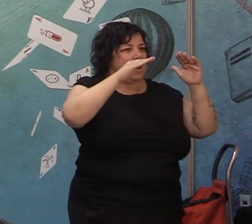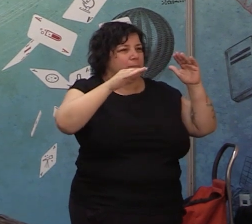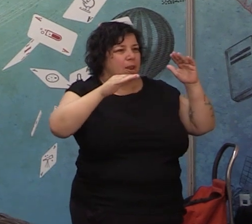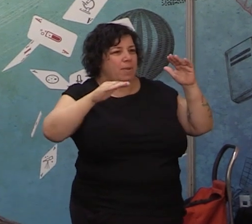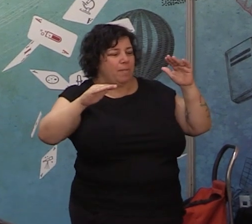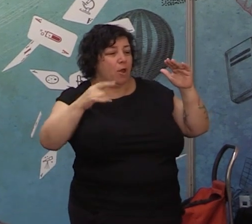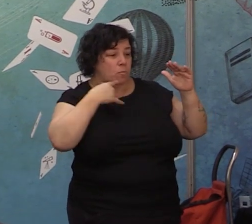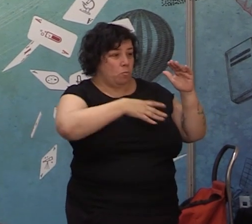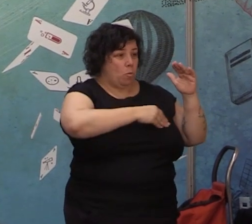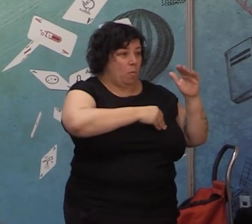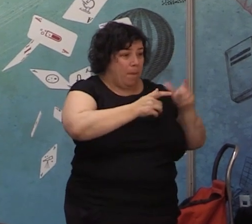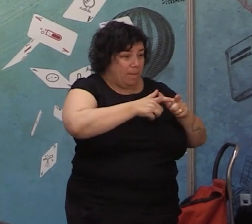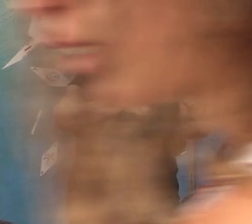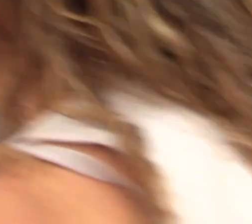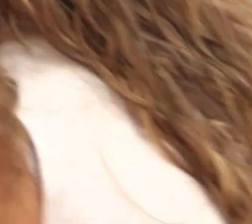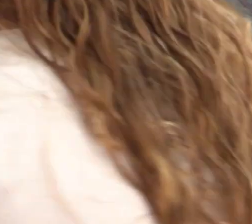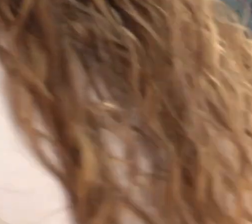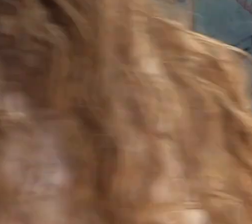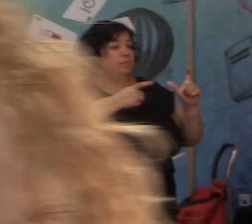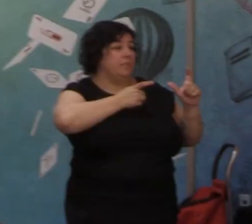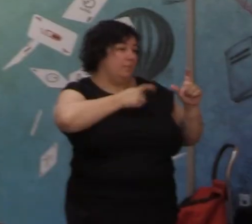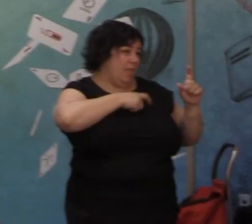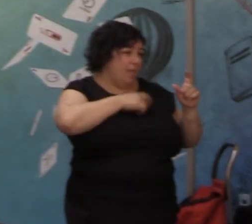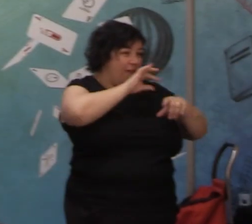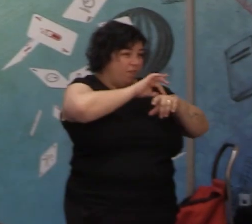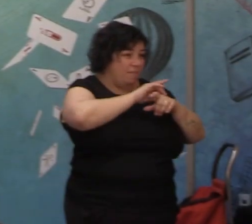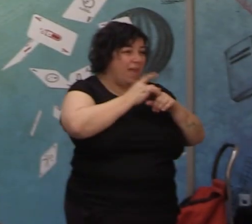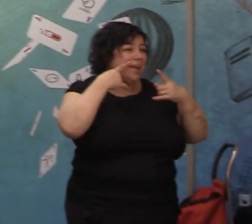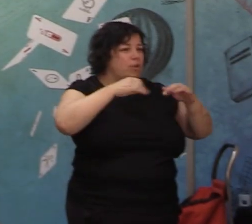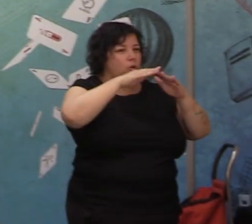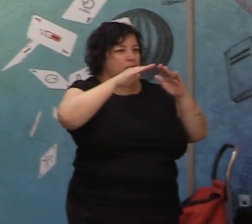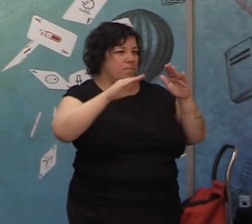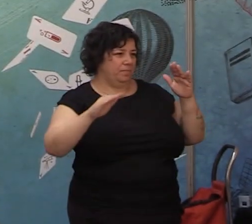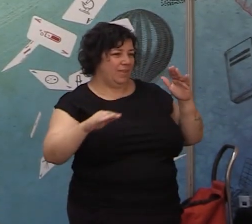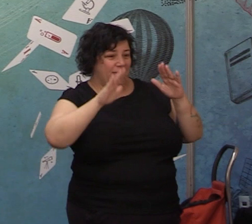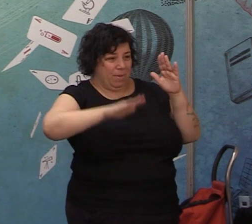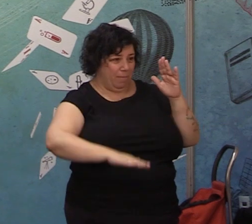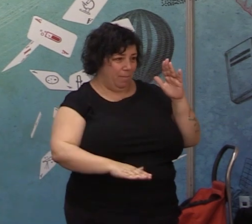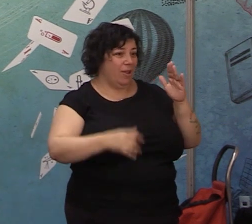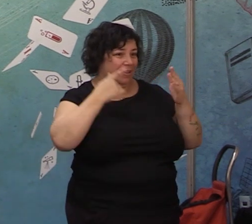los meses de lactancia. Así que no me digáis más que le deje la teta a mi niña, ¿eh?